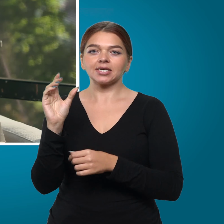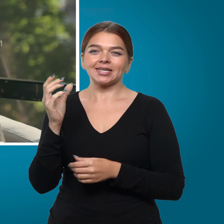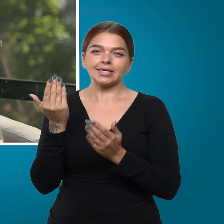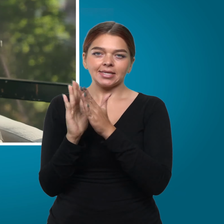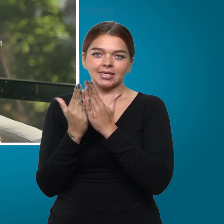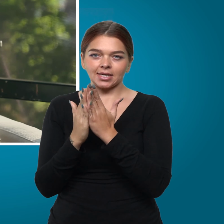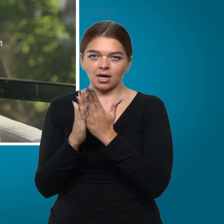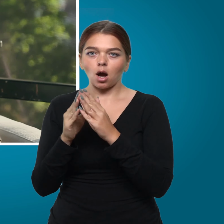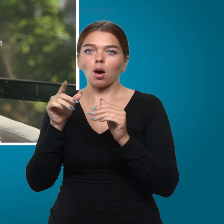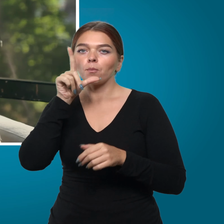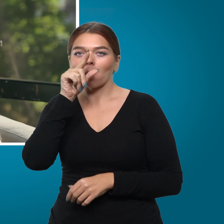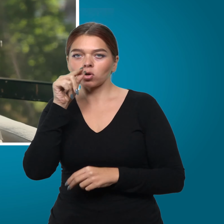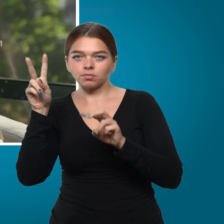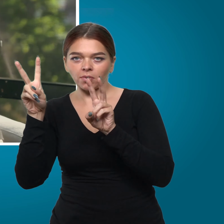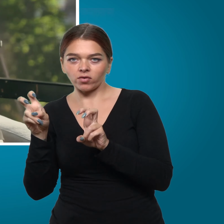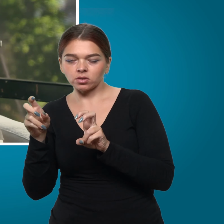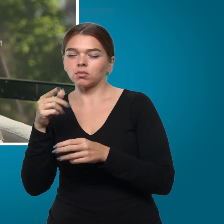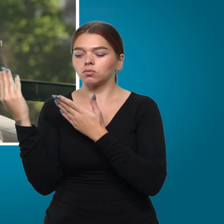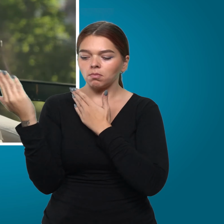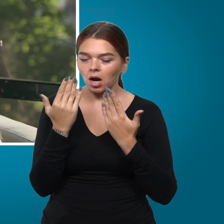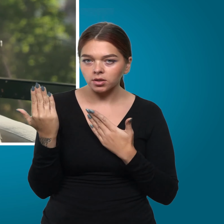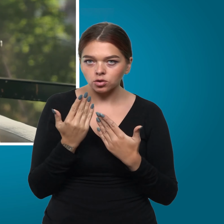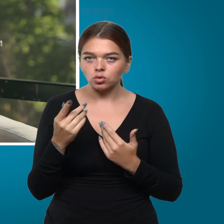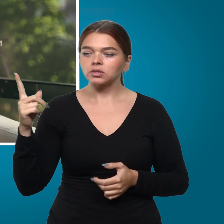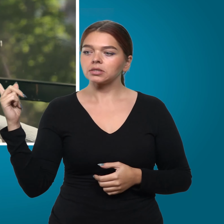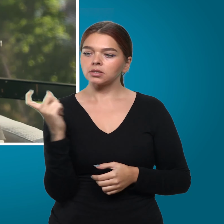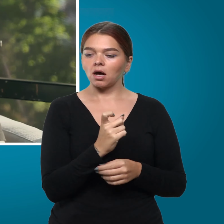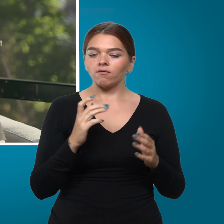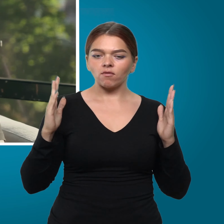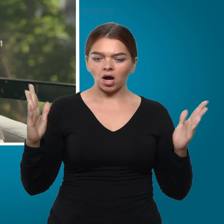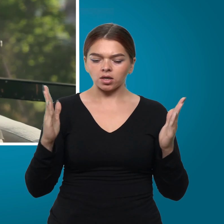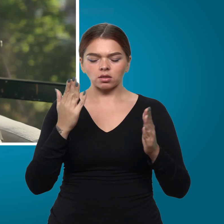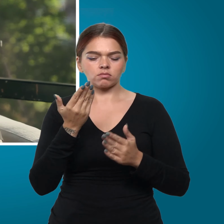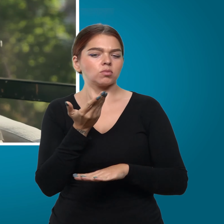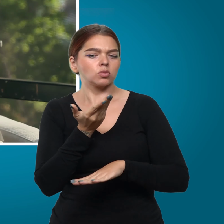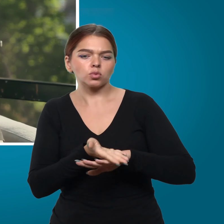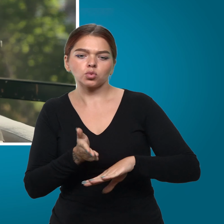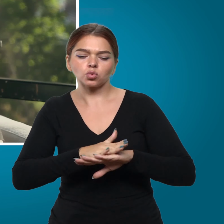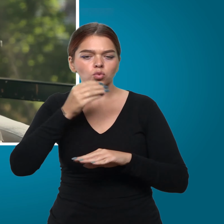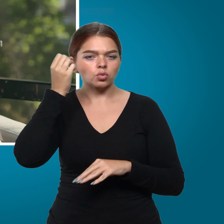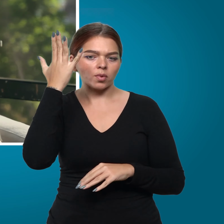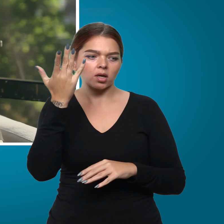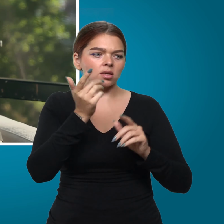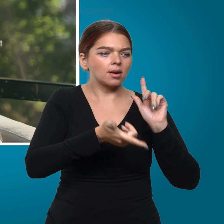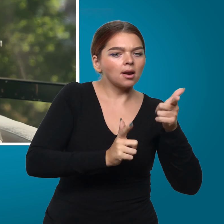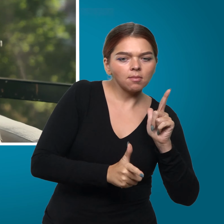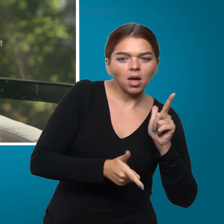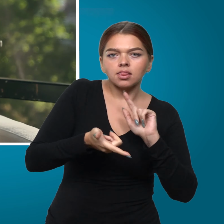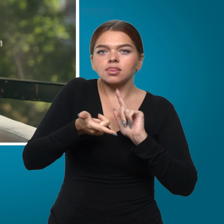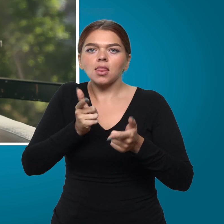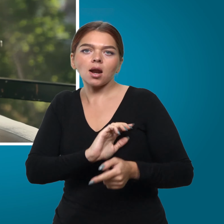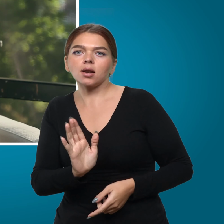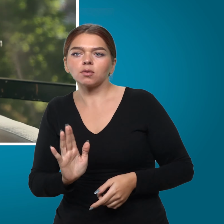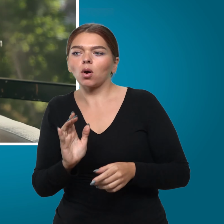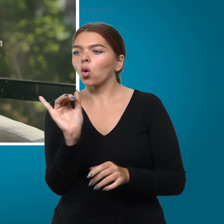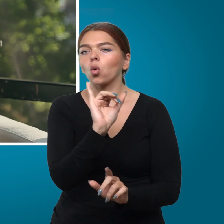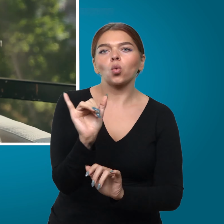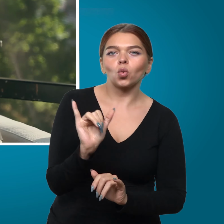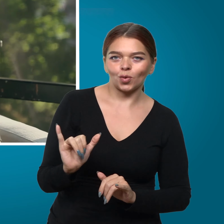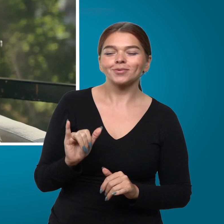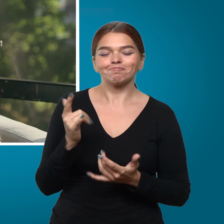smagiai sumaišė protą. Tai paskui dar vėlesniais metais aš perėjau prie tokių kaip Kurto Voneguto knygos, ten biškį